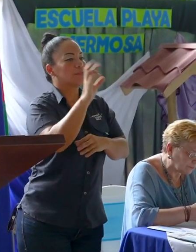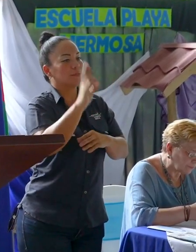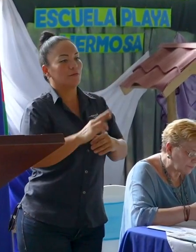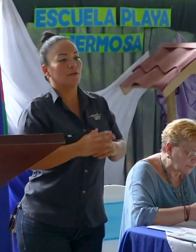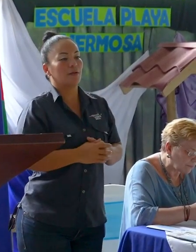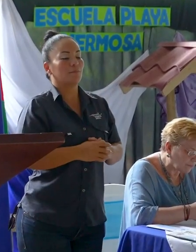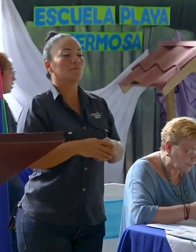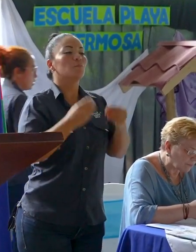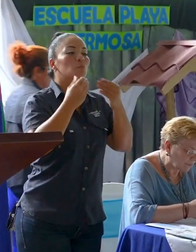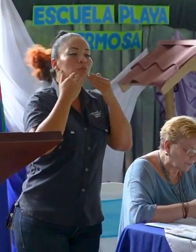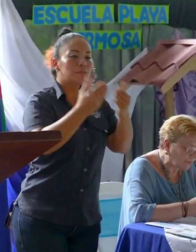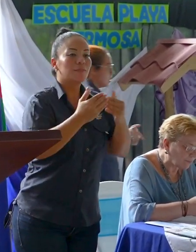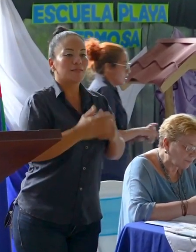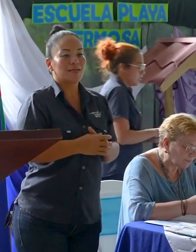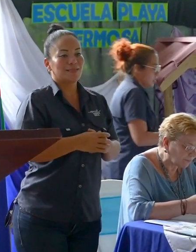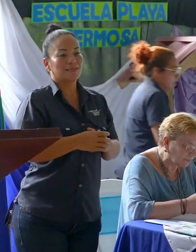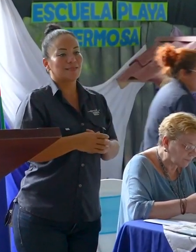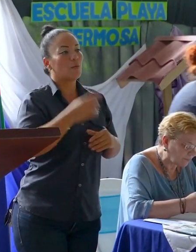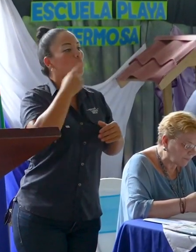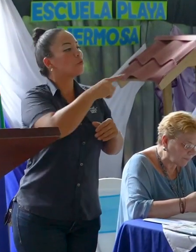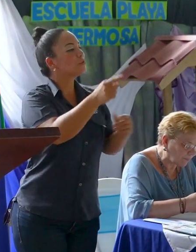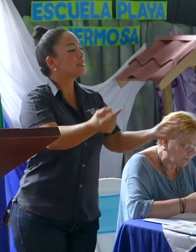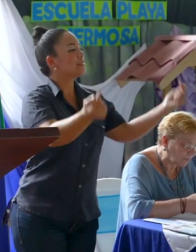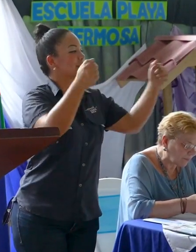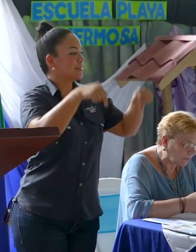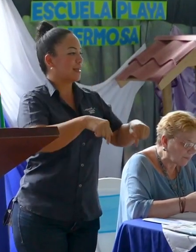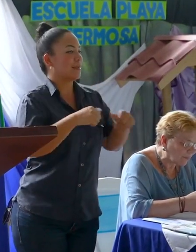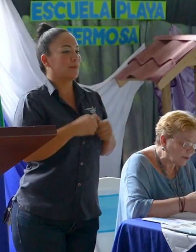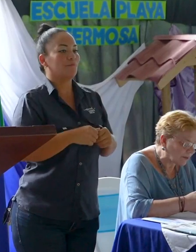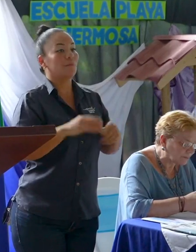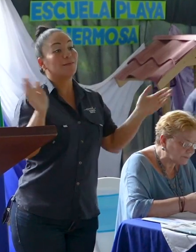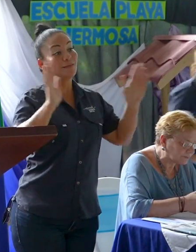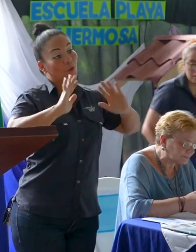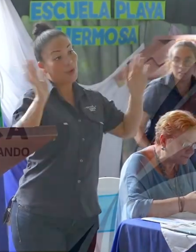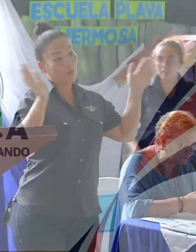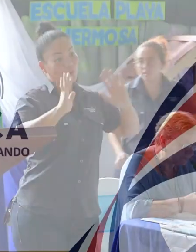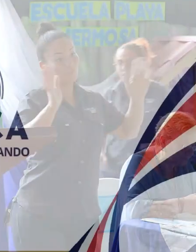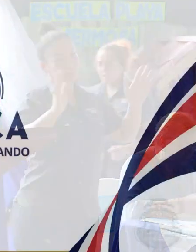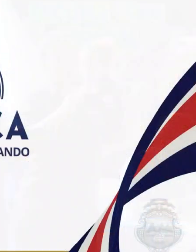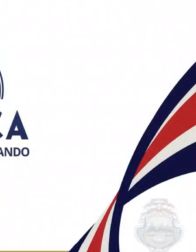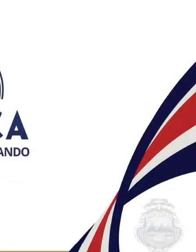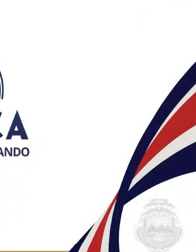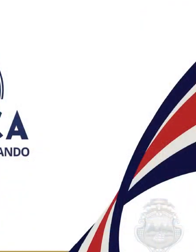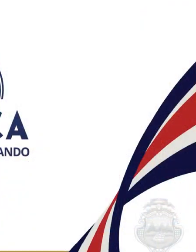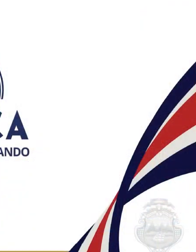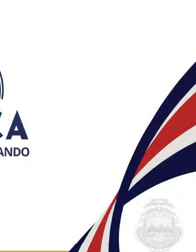Rica. Muchísimas gracias por estar hoy aquí. Hasta luego.